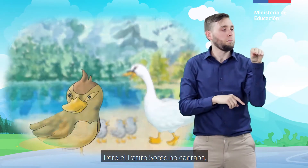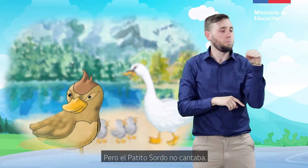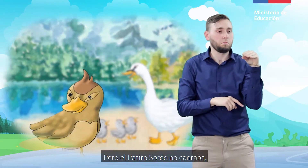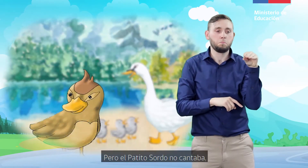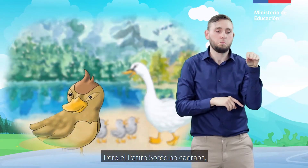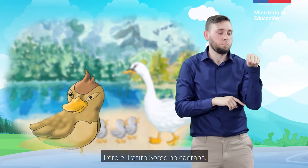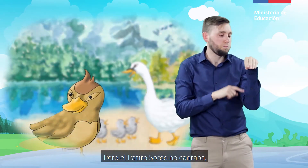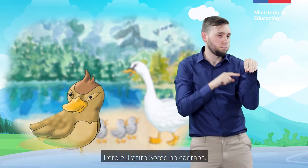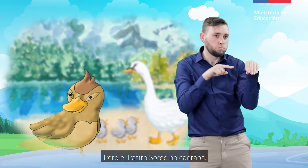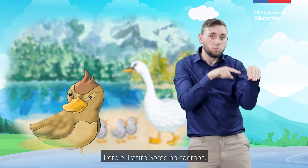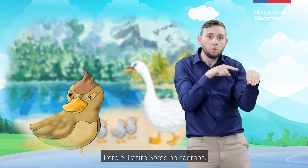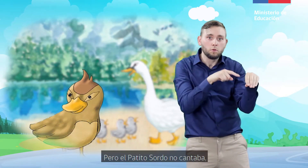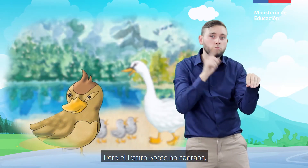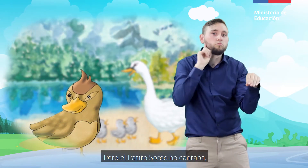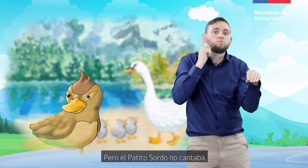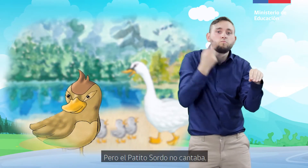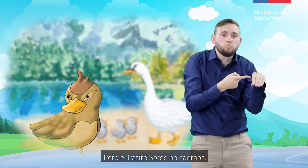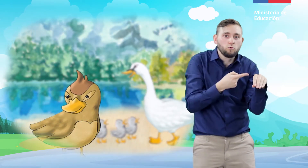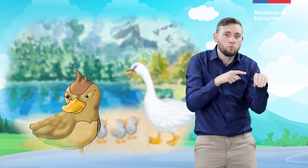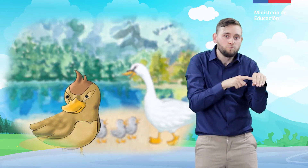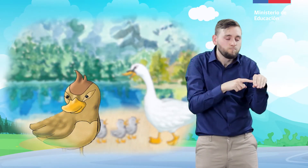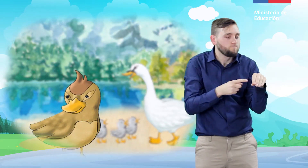Pero el patito sordo no cantaba.